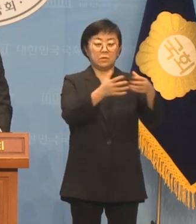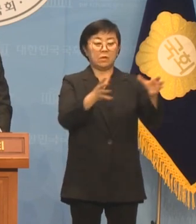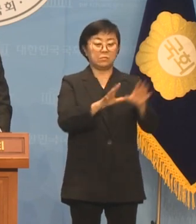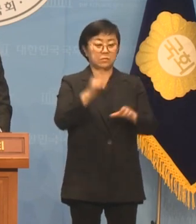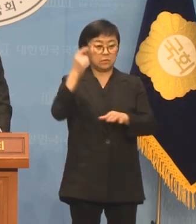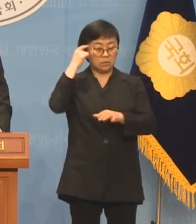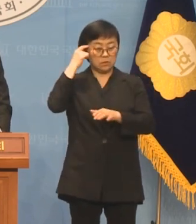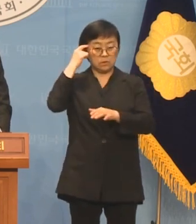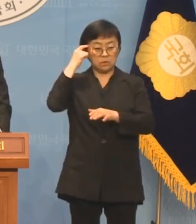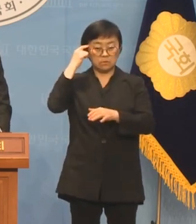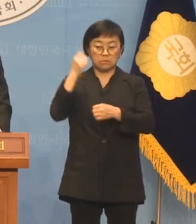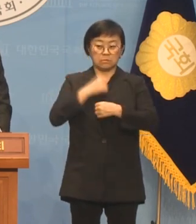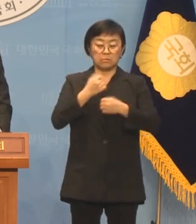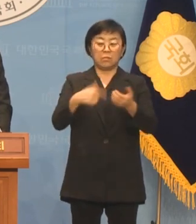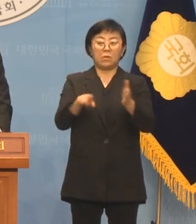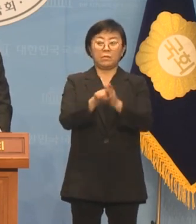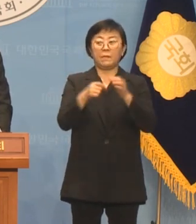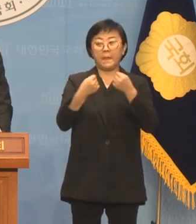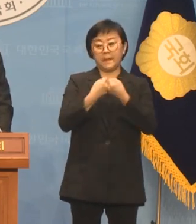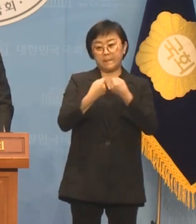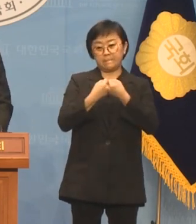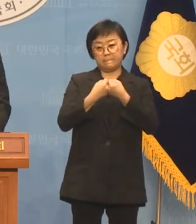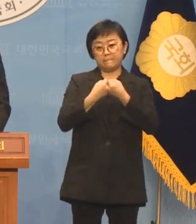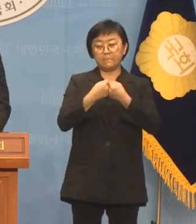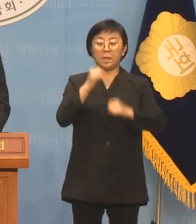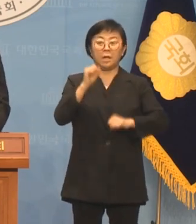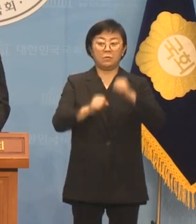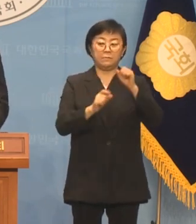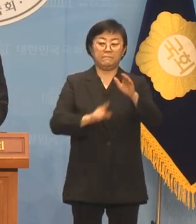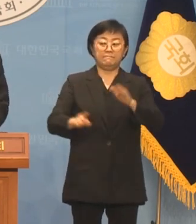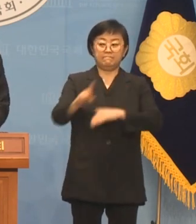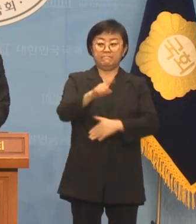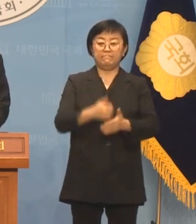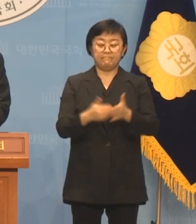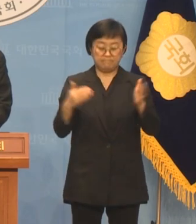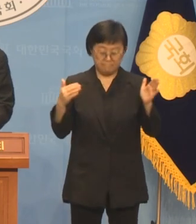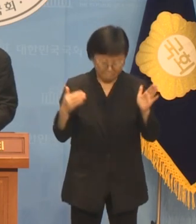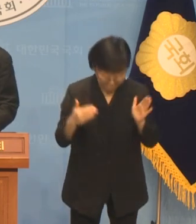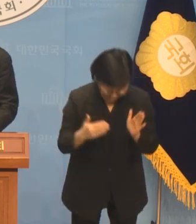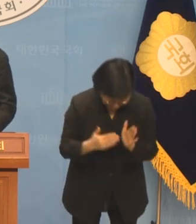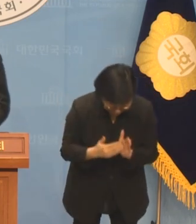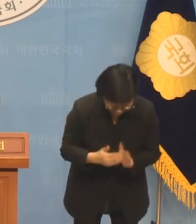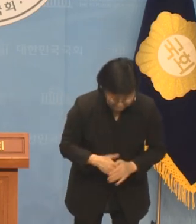정신을 지키기 위해서 싸우겠습니다. 행동에 나서겠습니다. 이상입니다.